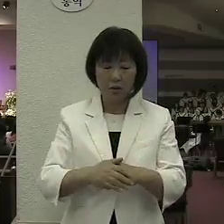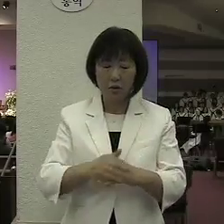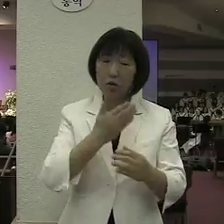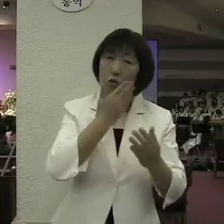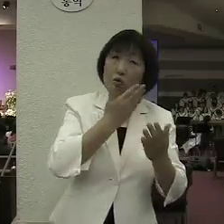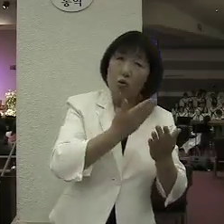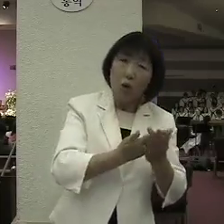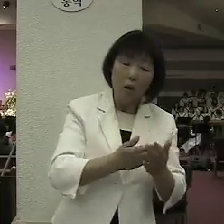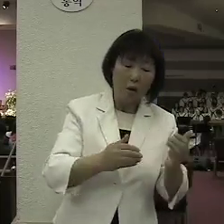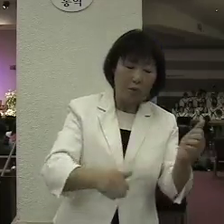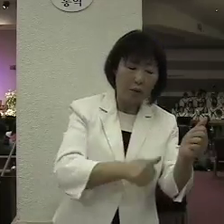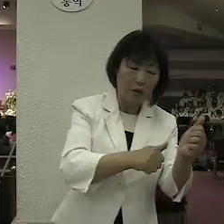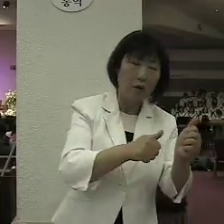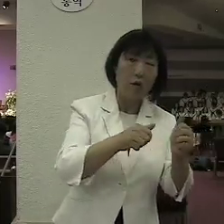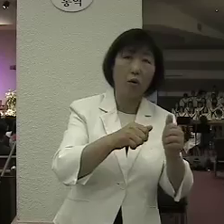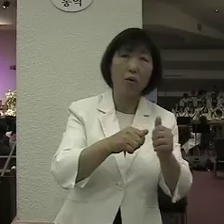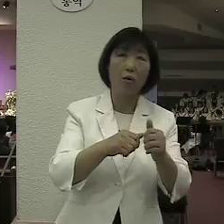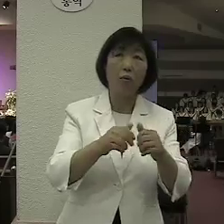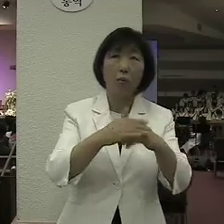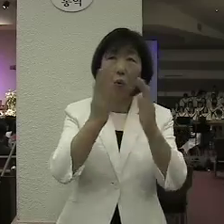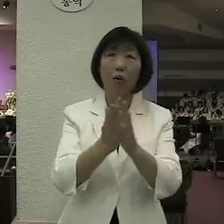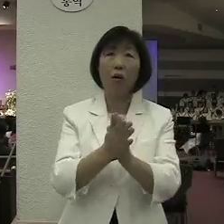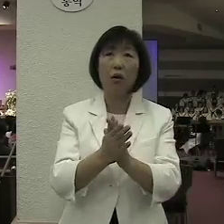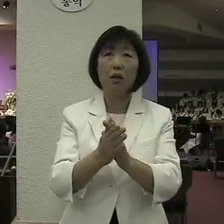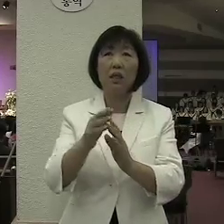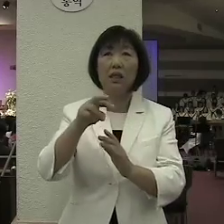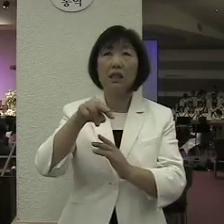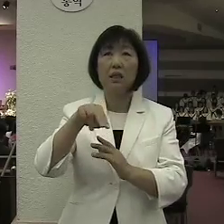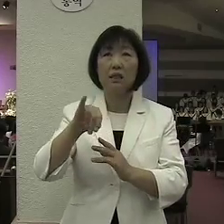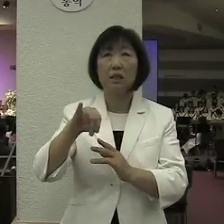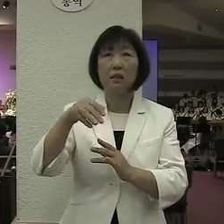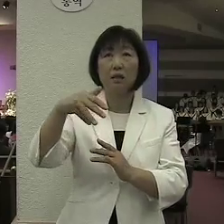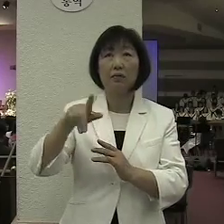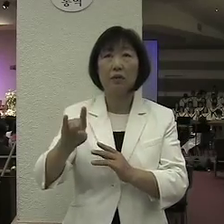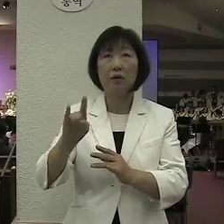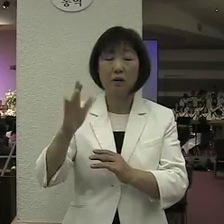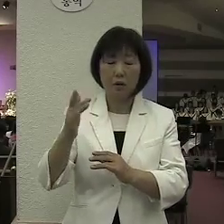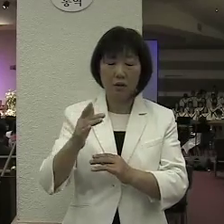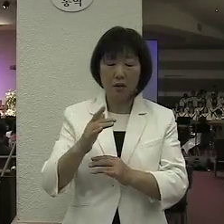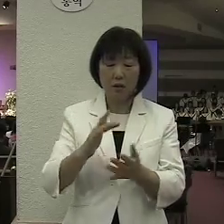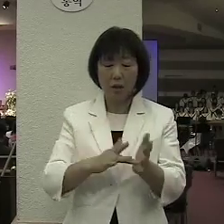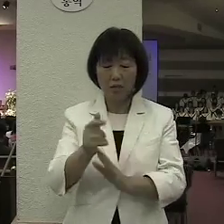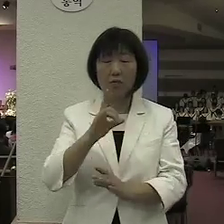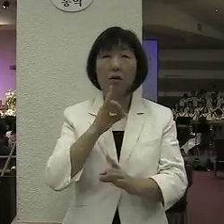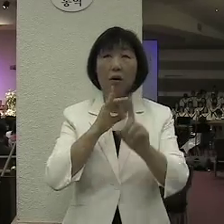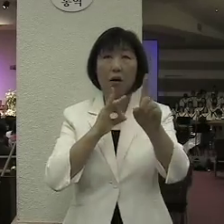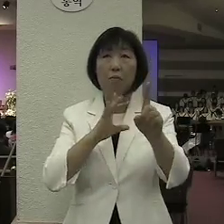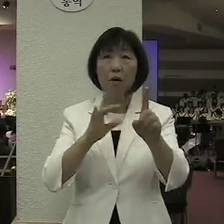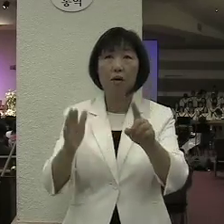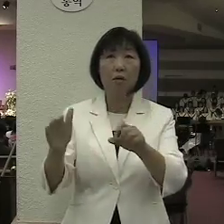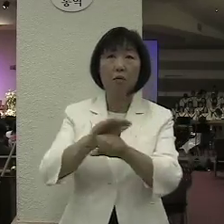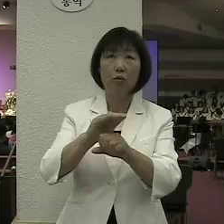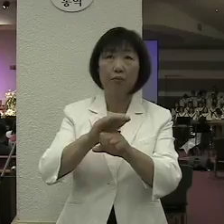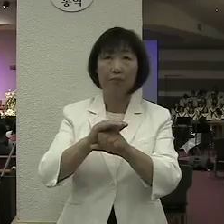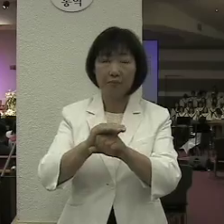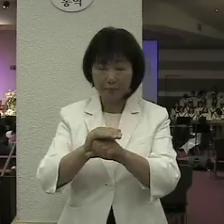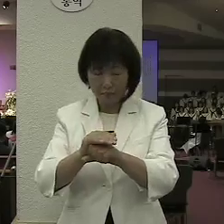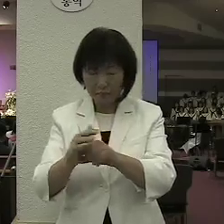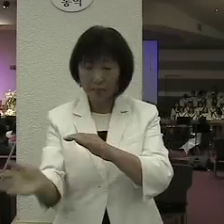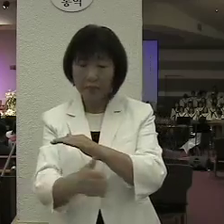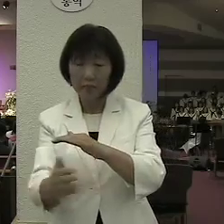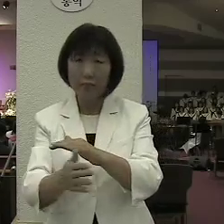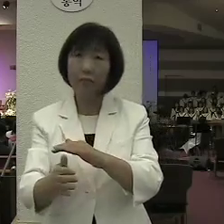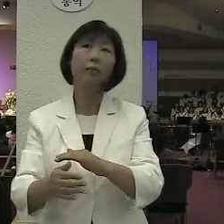예수 그리스도의 복음이 있는 줄로 믿습니다. 하늘에 저는 이러한 주님을 여러분들과 섬기고 있다는 것이 너무나